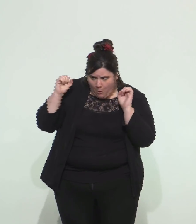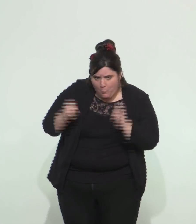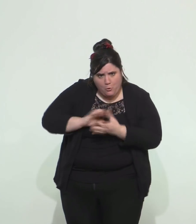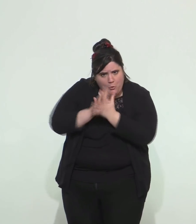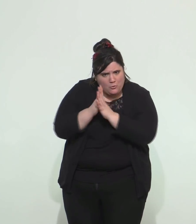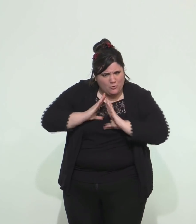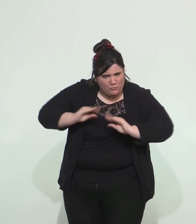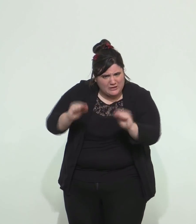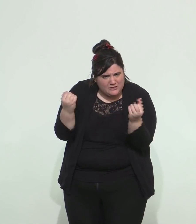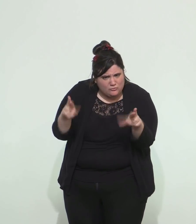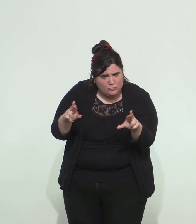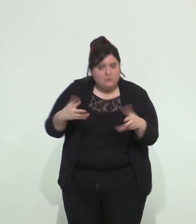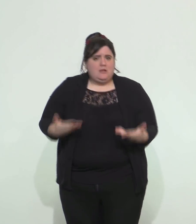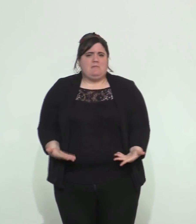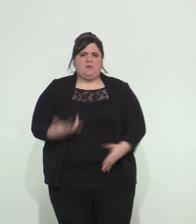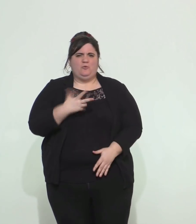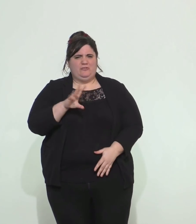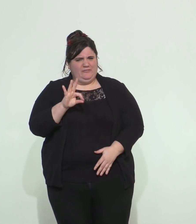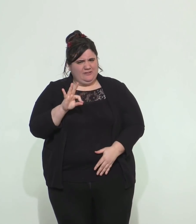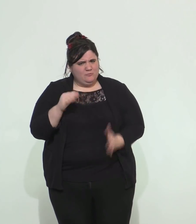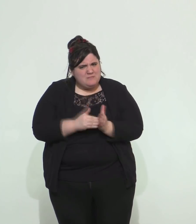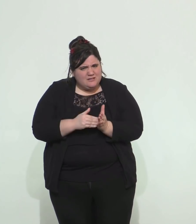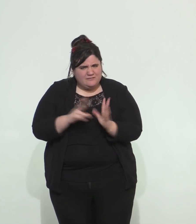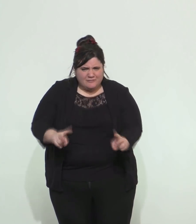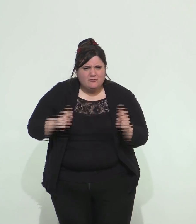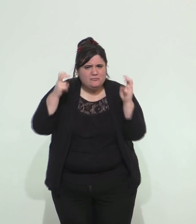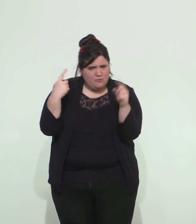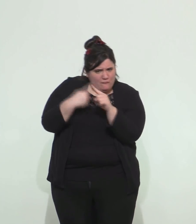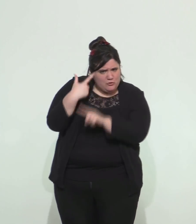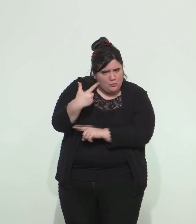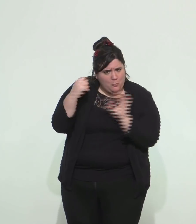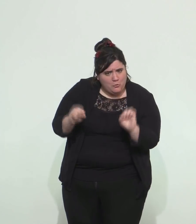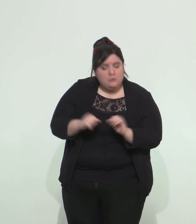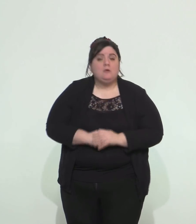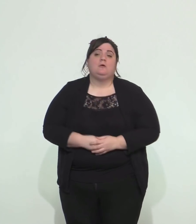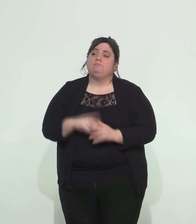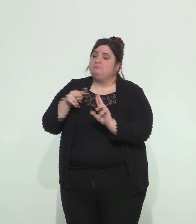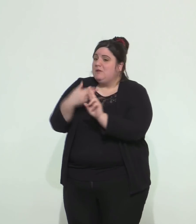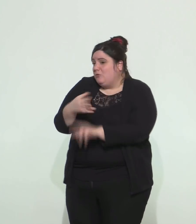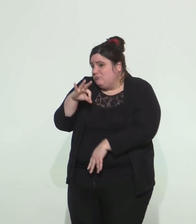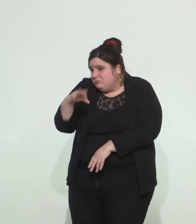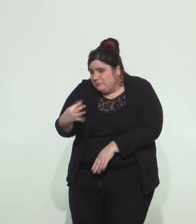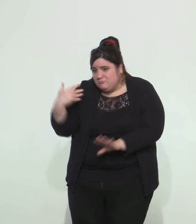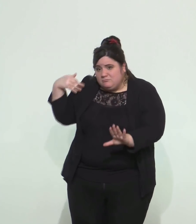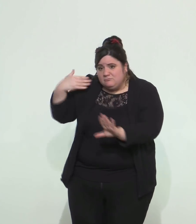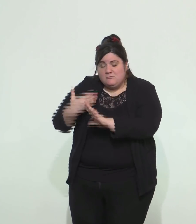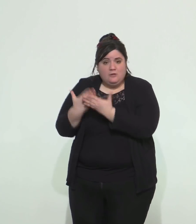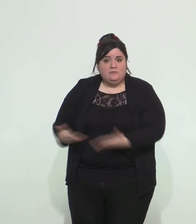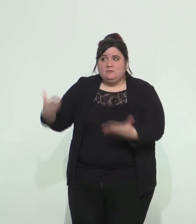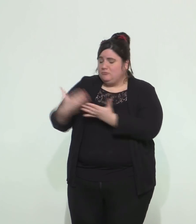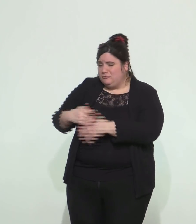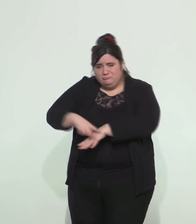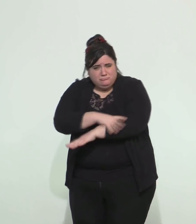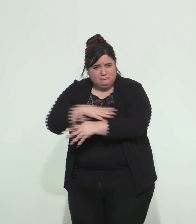paraissaient impossibles jusqu'à maintenant, l'augmentation, le doublement de la capacité hospitalière, nous avons fait 640 évacuations sanitaires. C'est un énorme